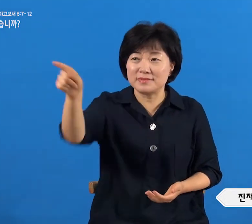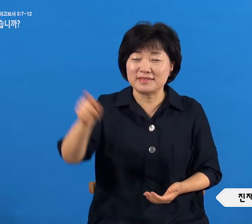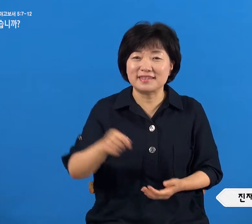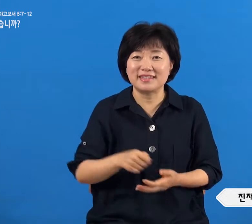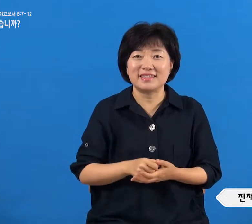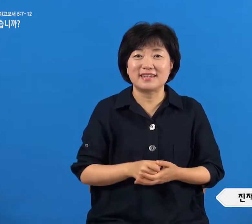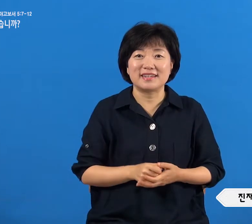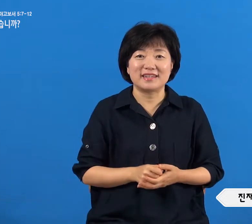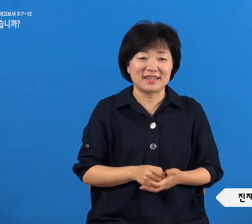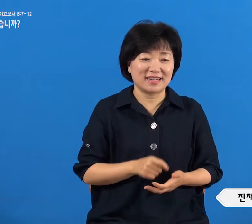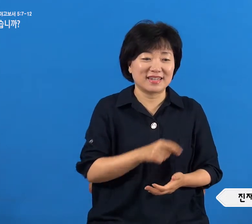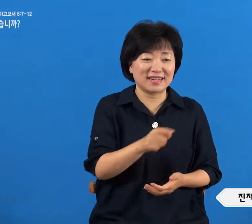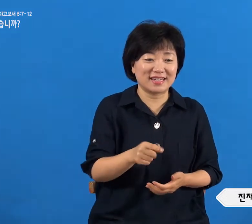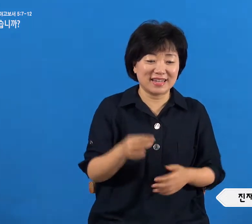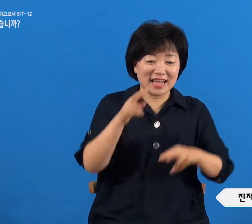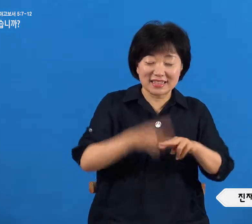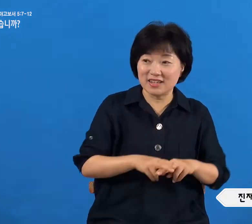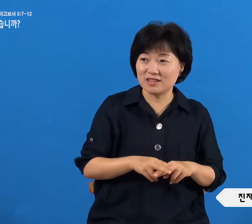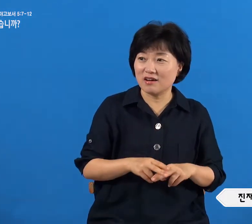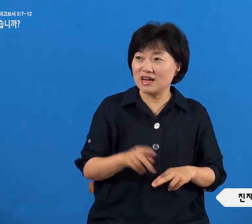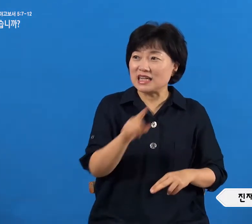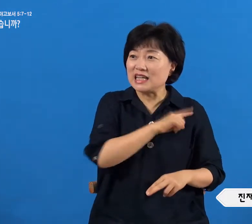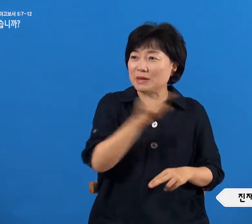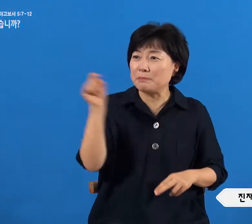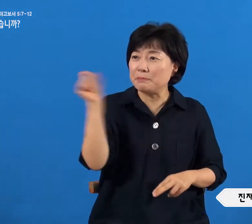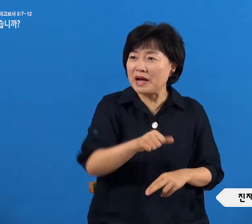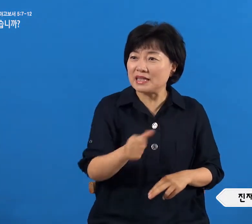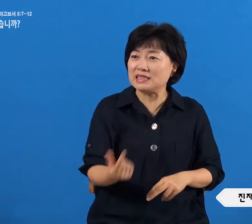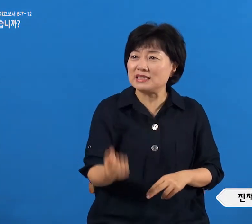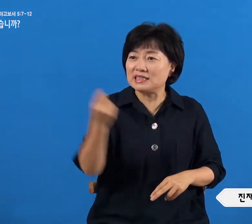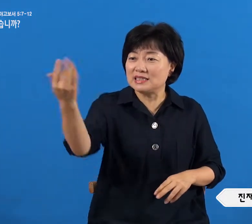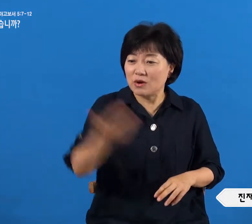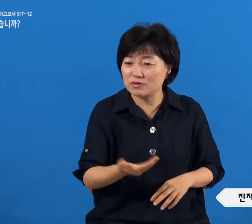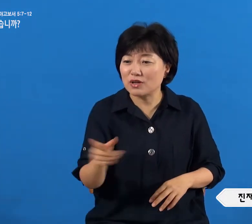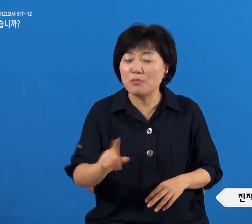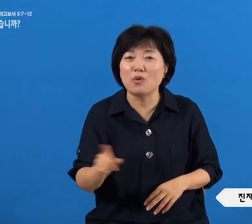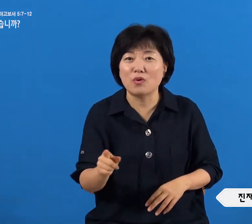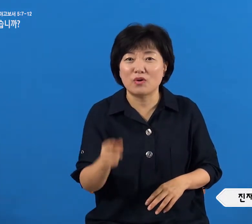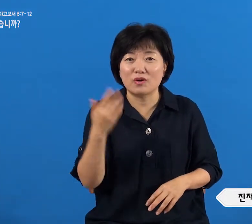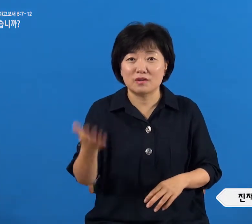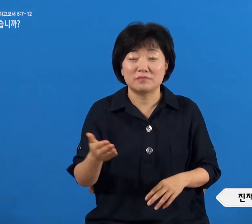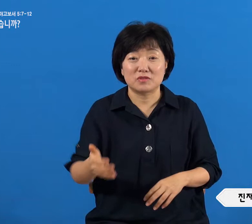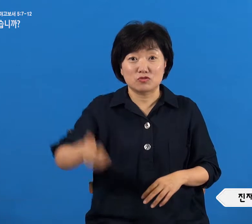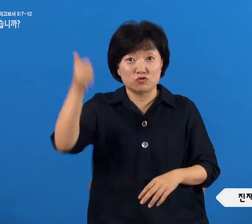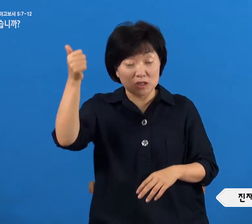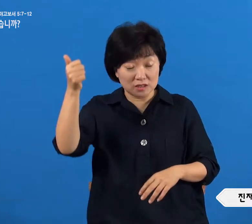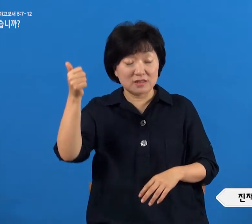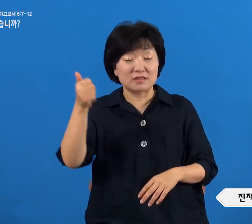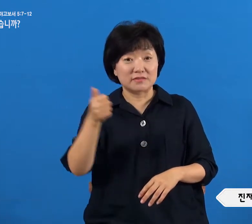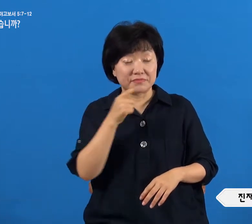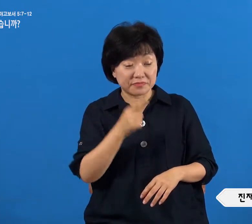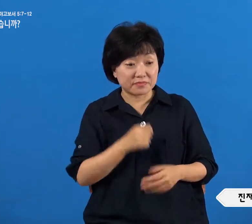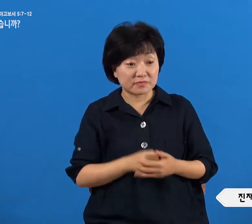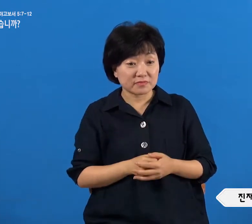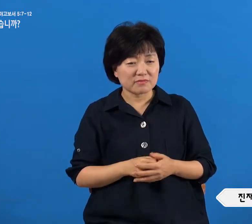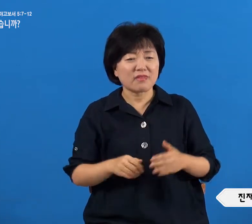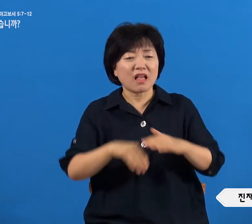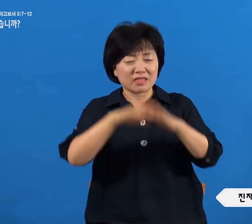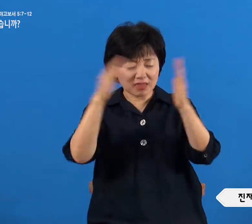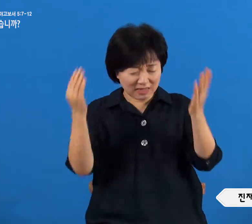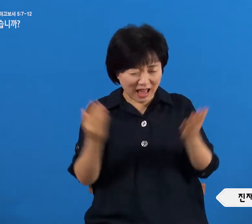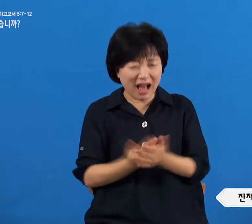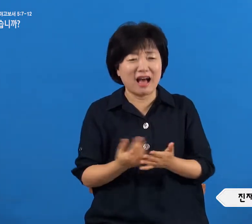묻는 게 뭡니까? 빨리 되는 게 뭐 있어요? 라고 묻습니다. 그러면 주인은 항상 이렇게 대답합니다. 다